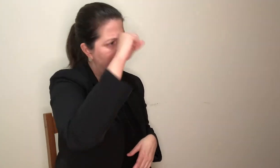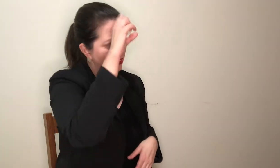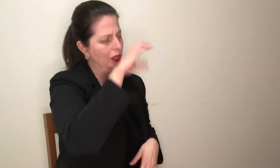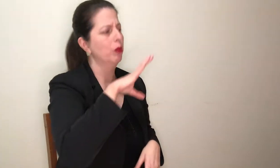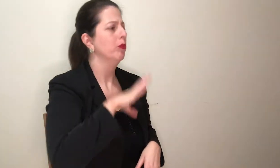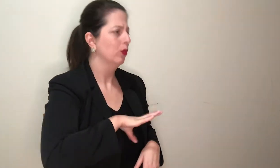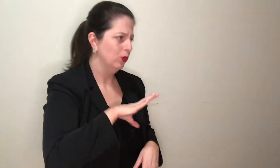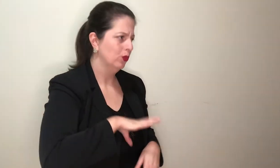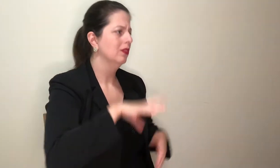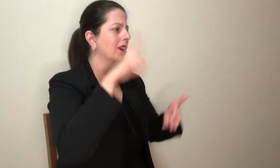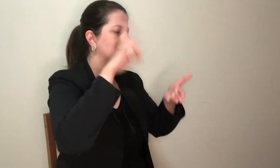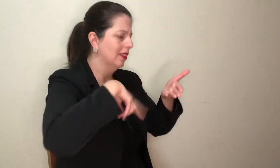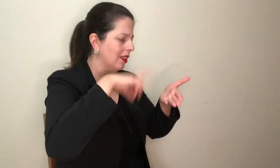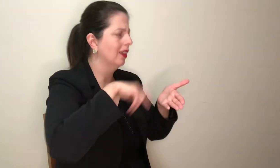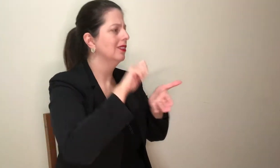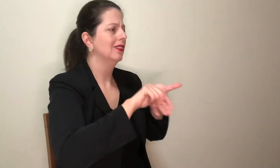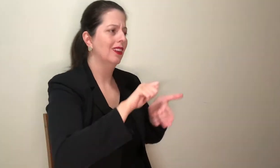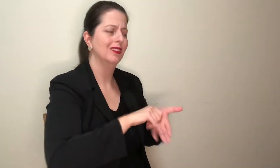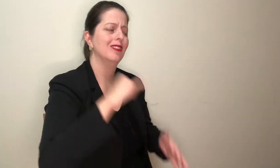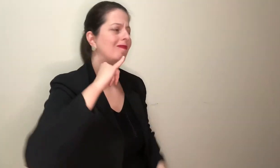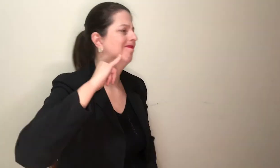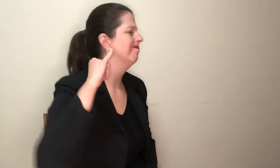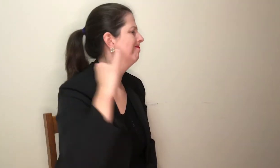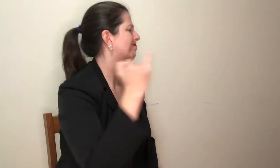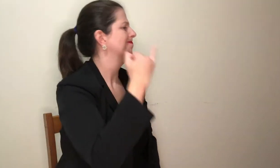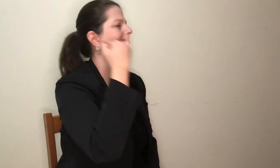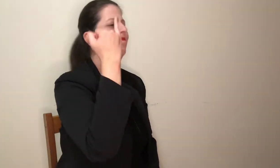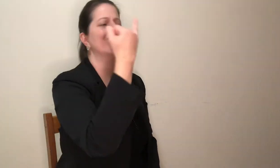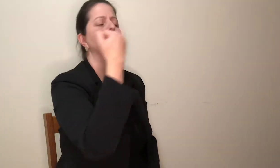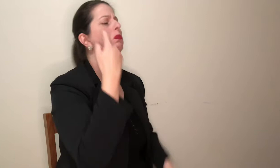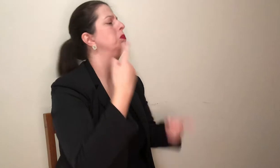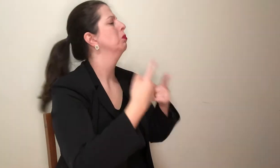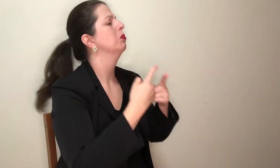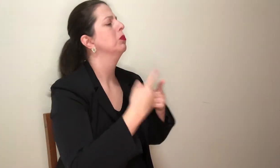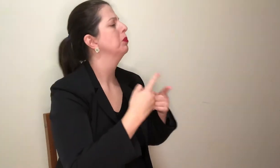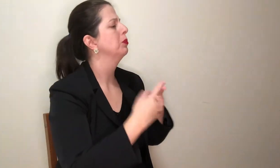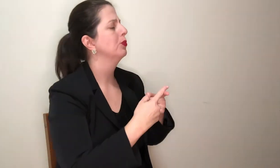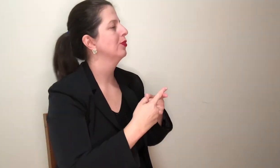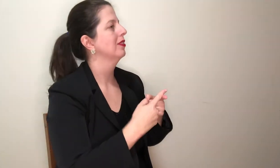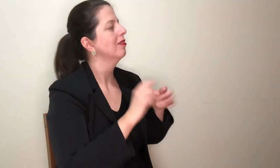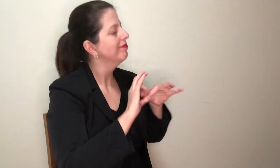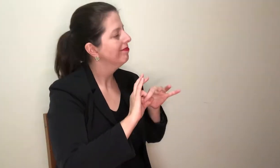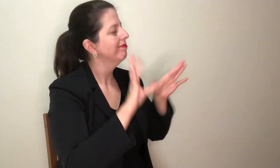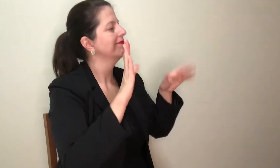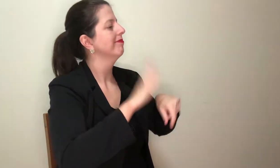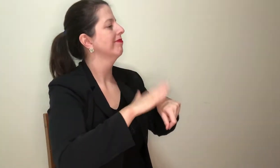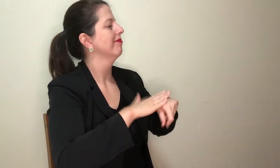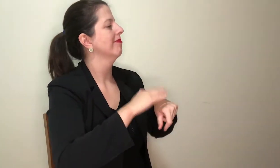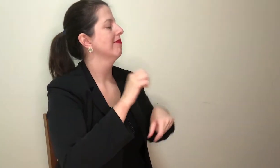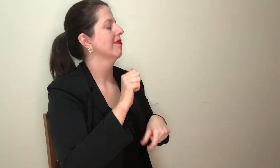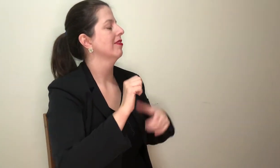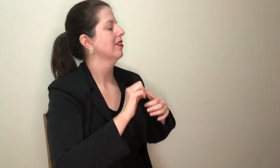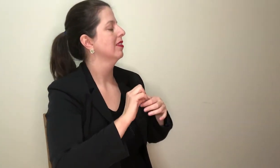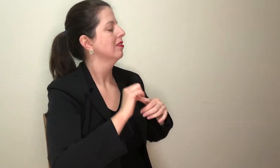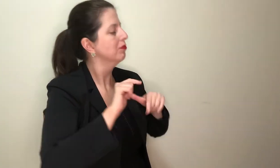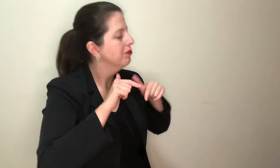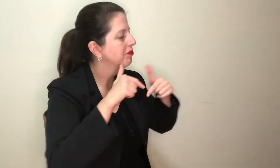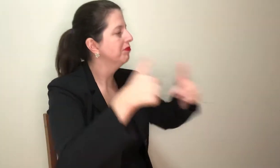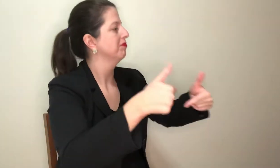leitura e na escrita, é de suma importância, porque isso dá autonomia para que a gente possa realizar nossas